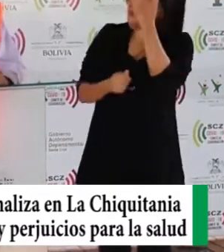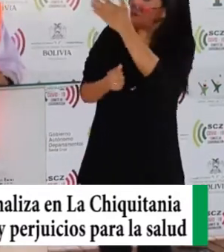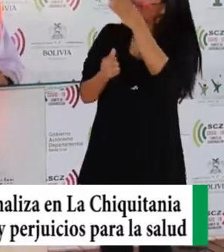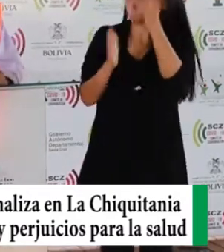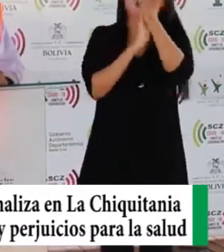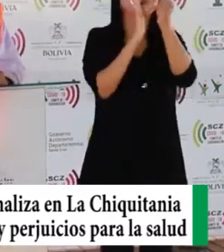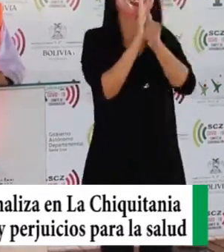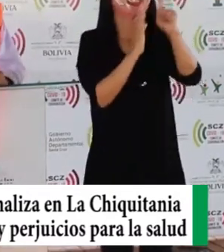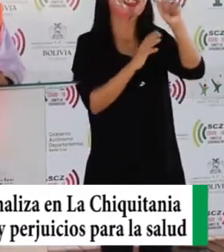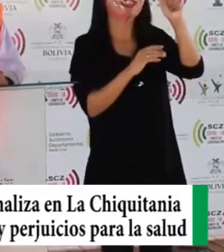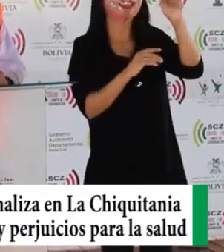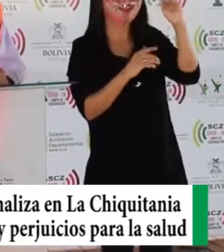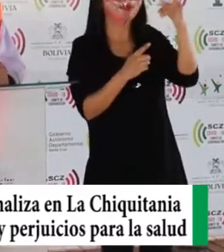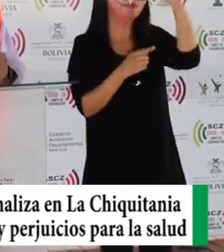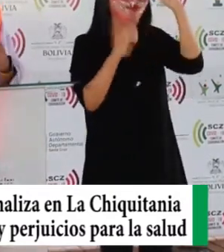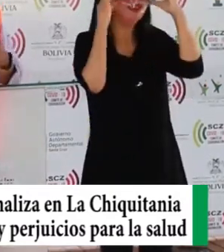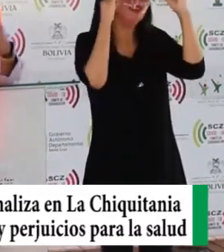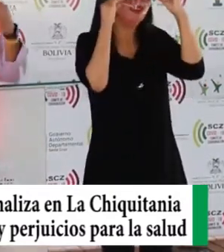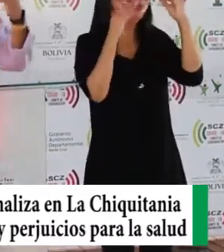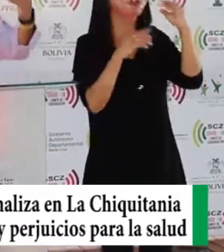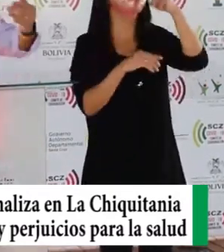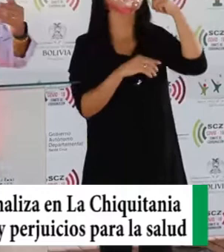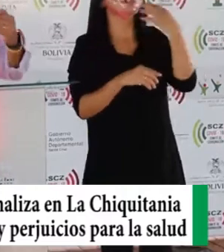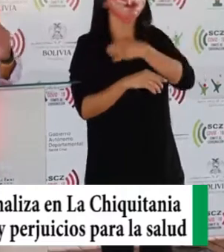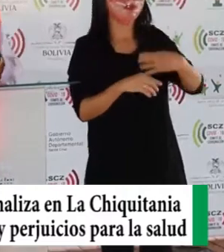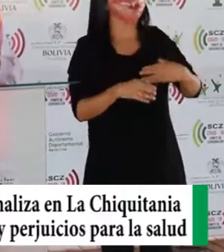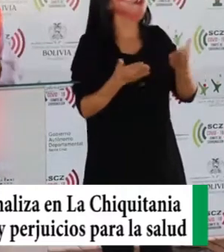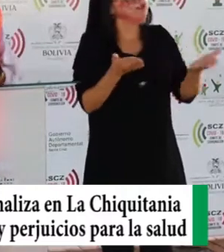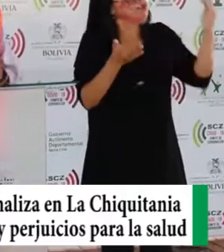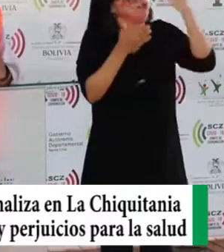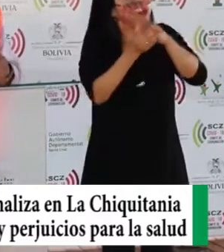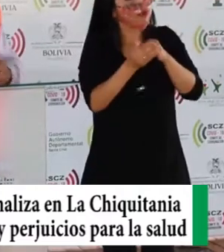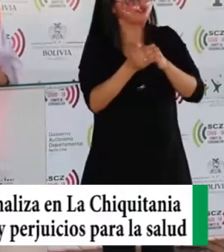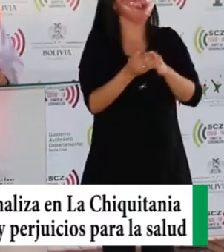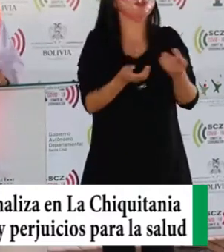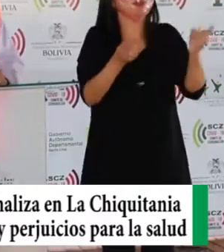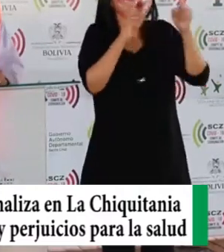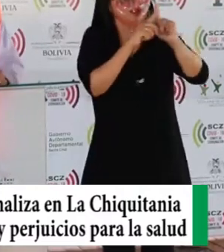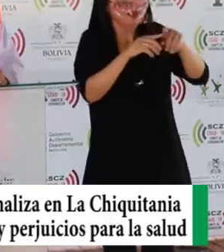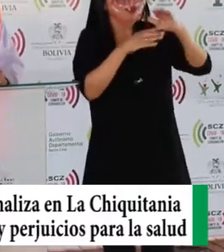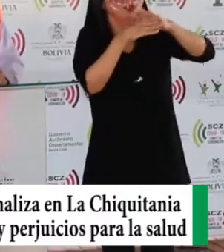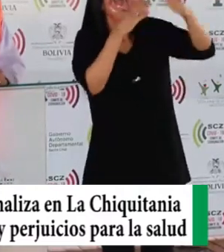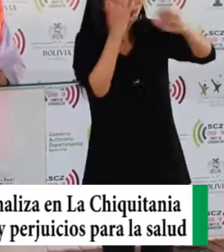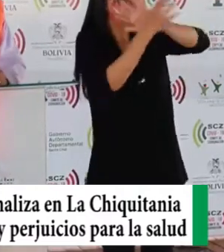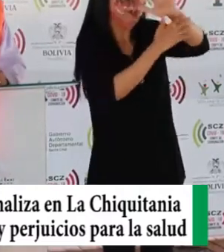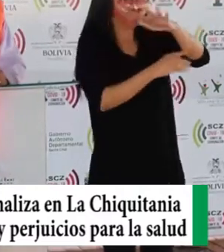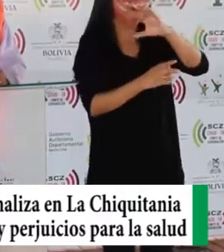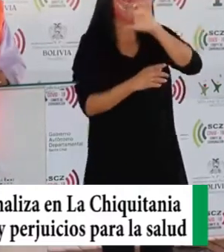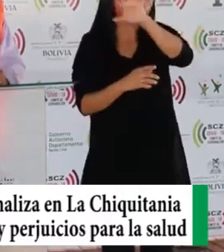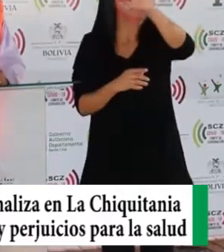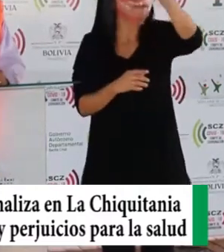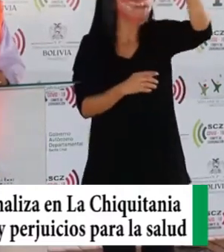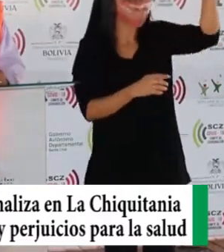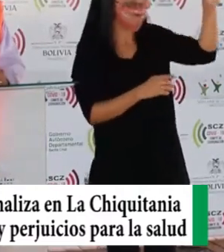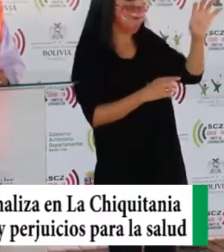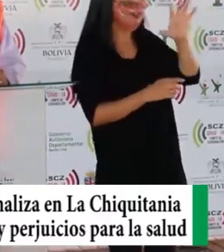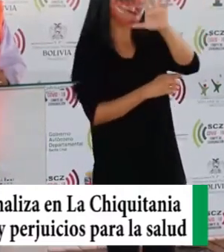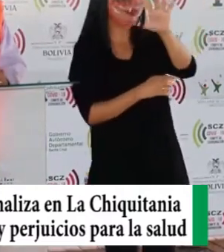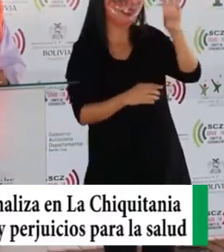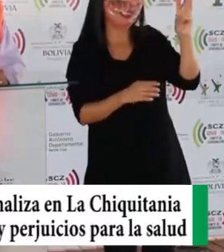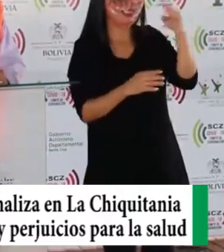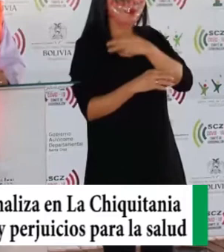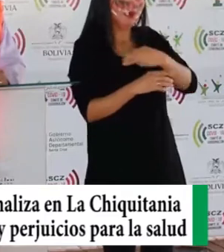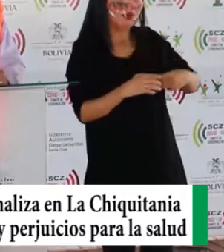por voluntad de nuestro gobernador. También volver a asistir una vez hagamos todo el recorrido de los 56